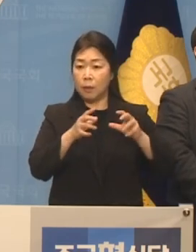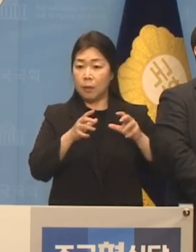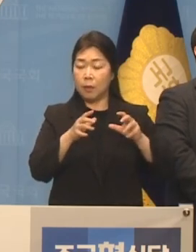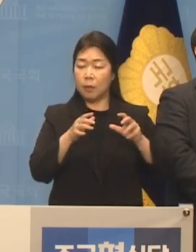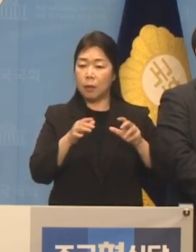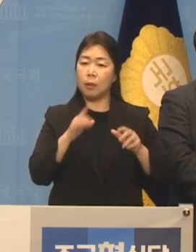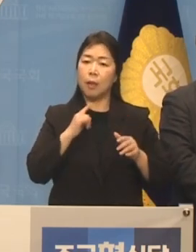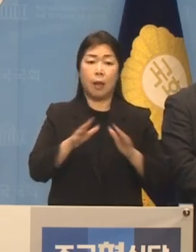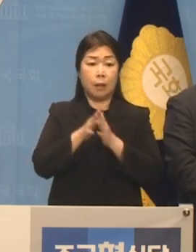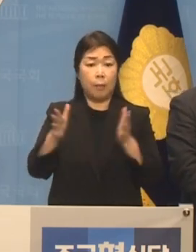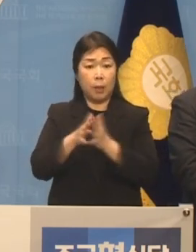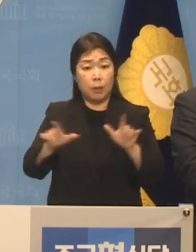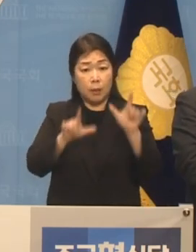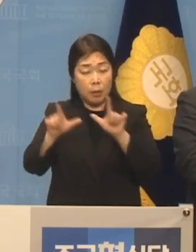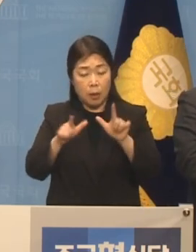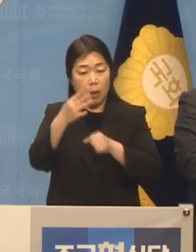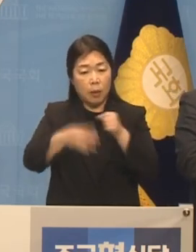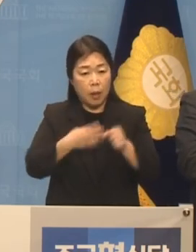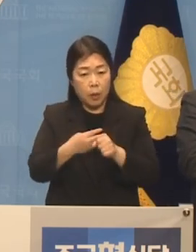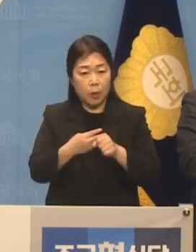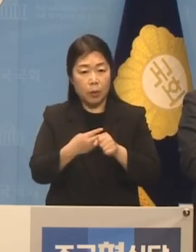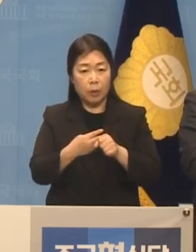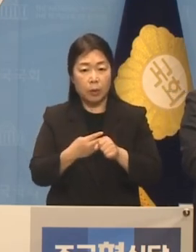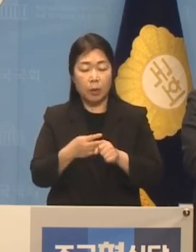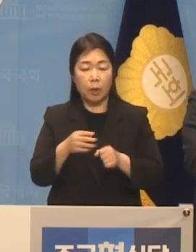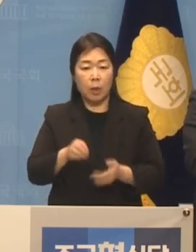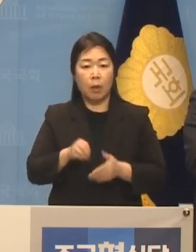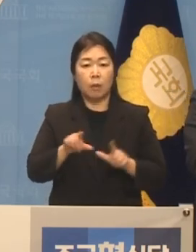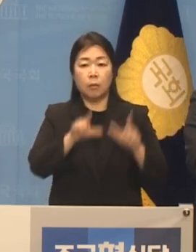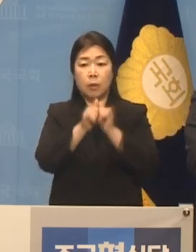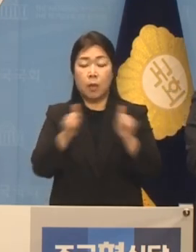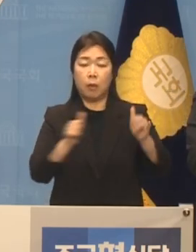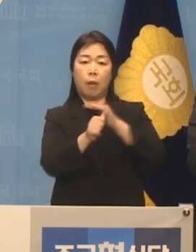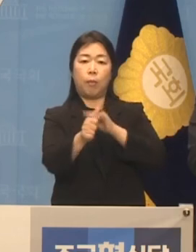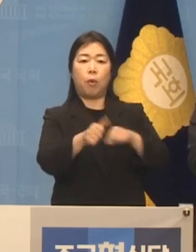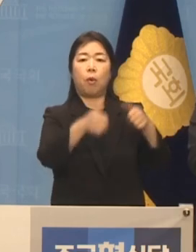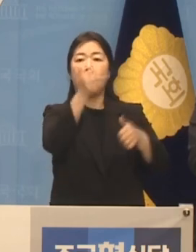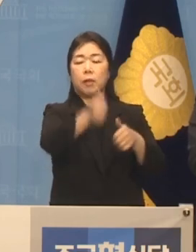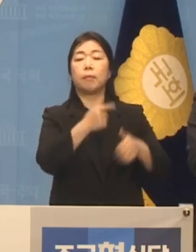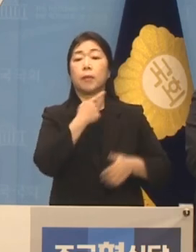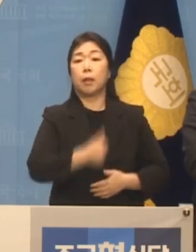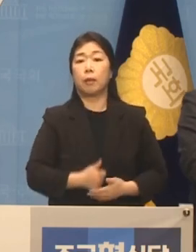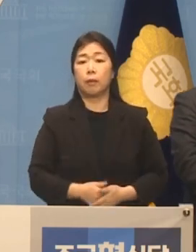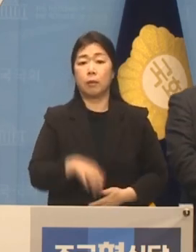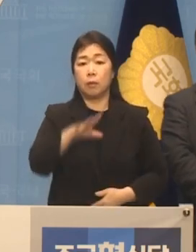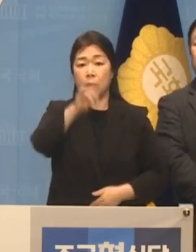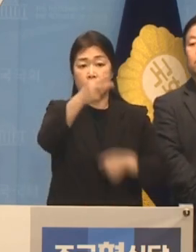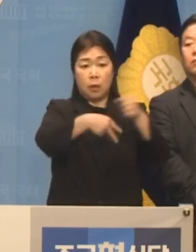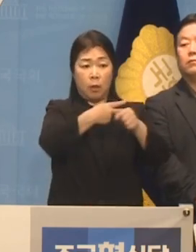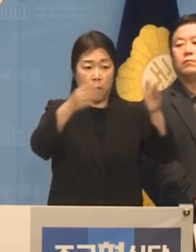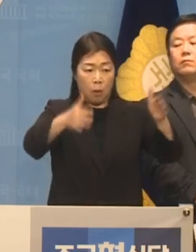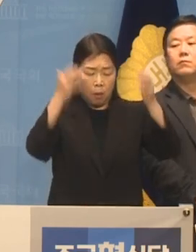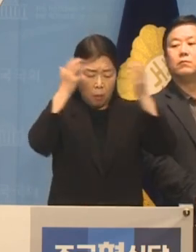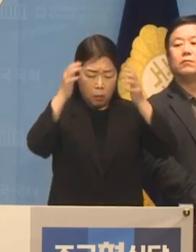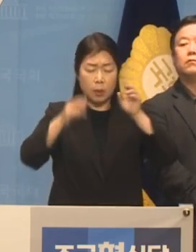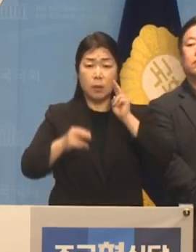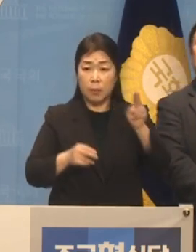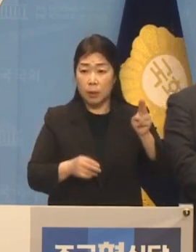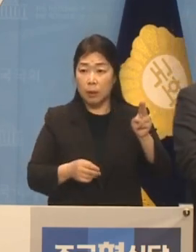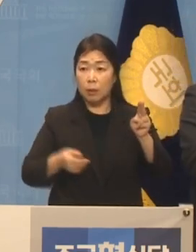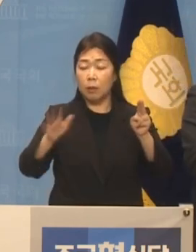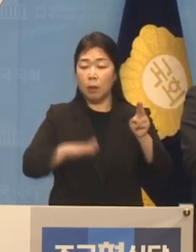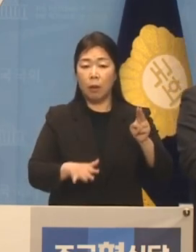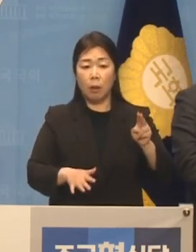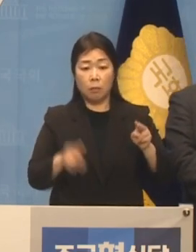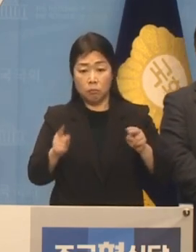있는 아파트에서 4년 동안 입주자 대표 회장을 했습니다. 처음 회장 2년 동안에는 말할 수 없는 고통을 겪었습니다.